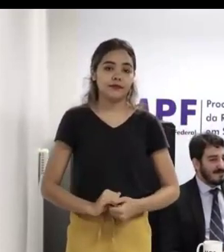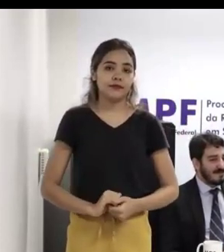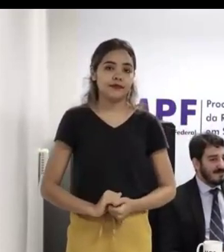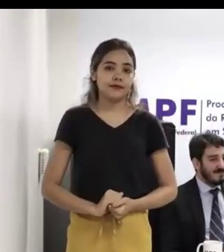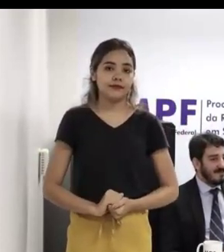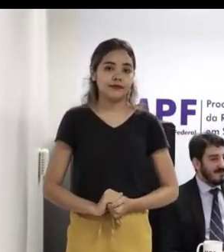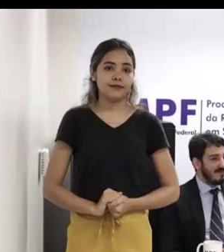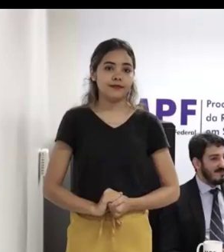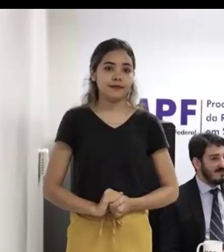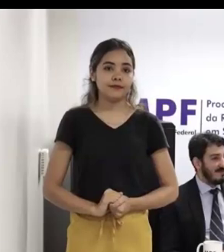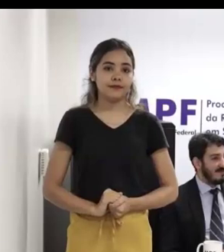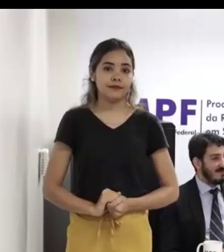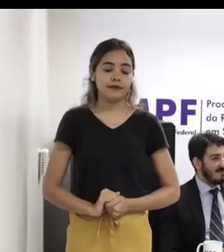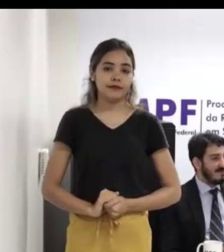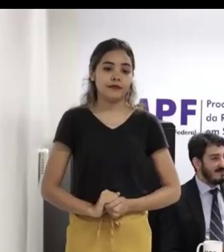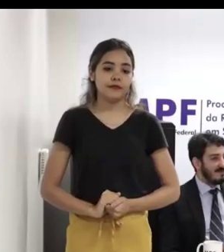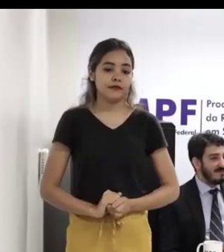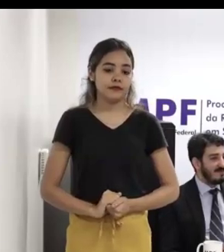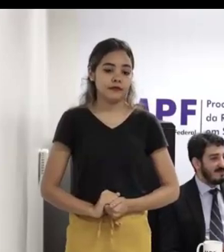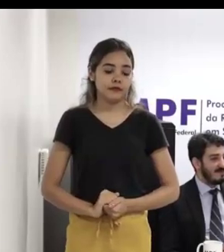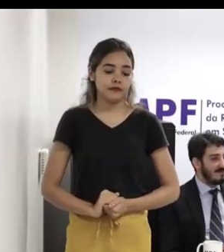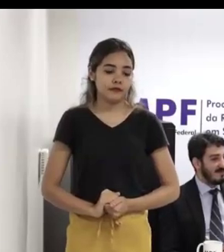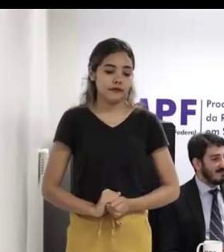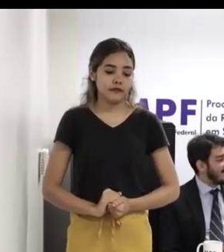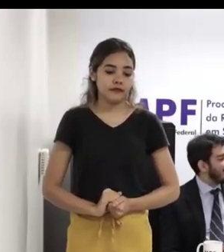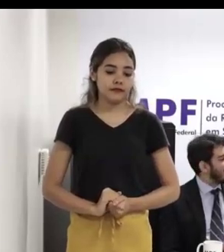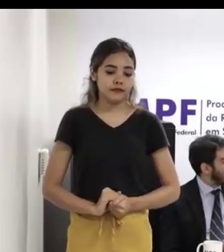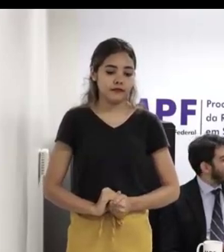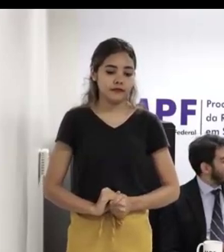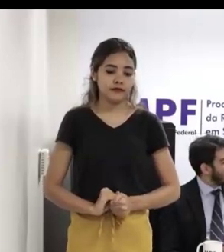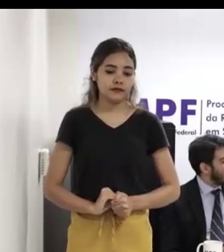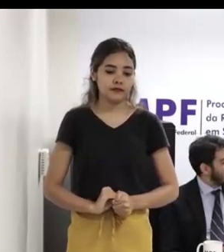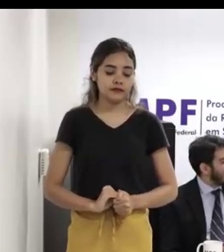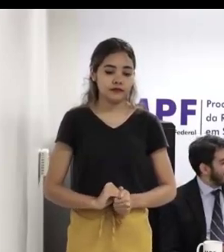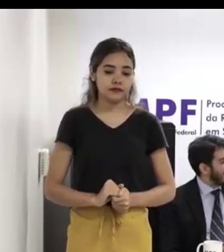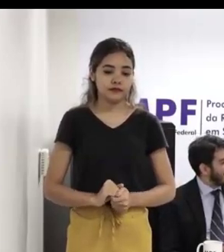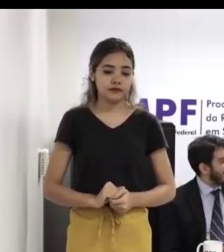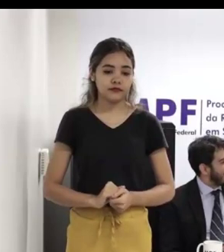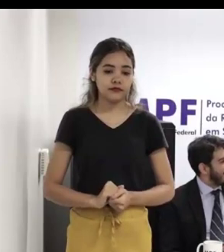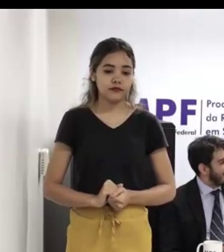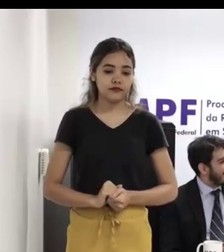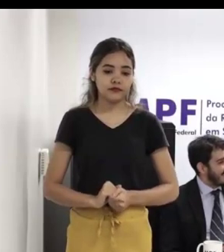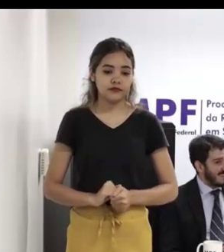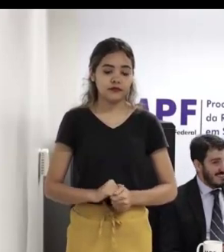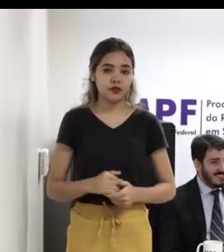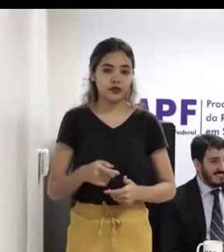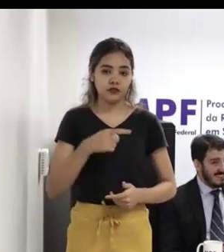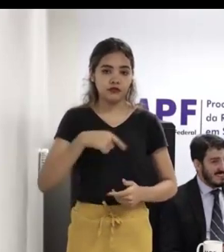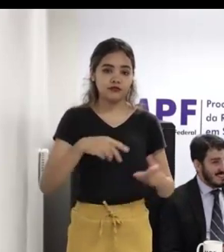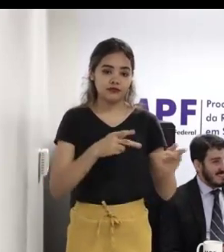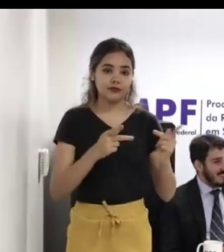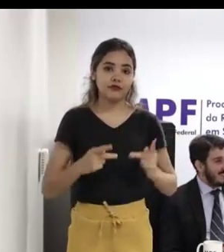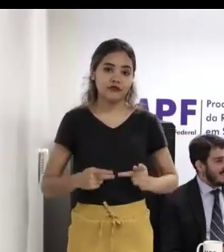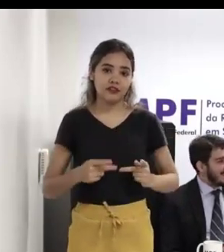fomos eh com eh Dr Gilberto nos chamou né a no início do ano para dialogar